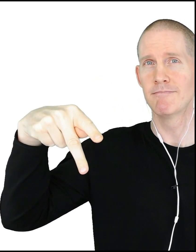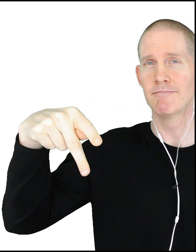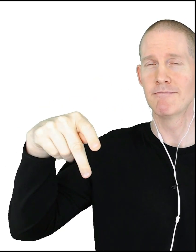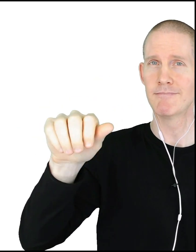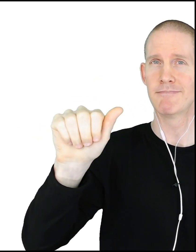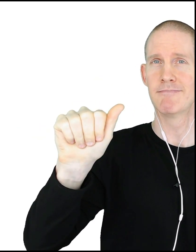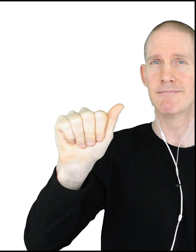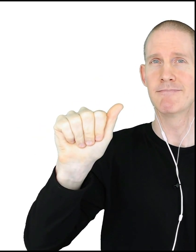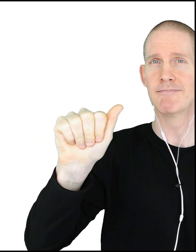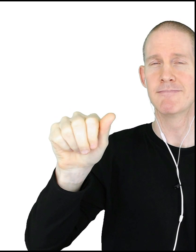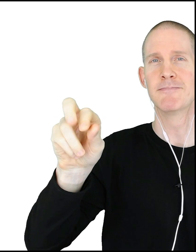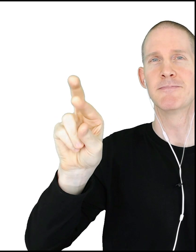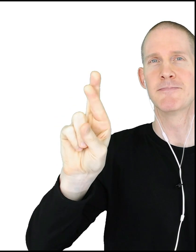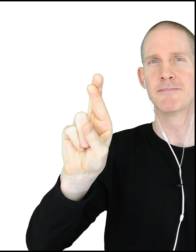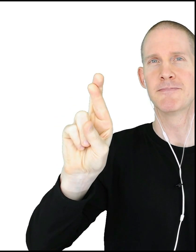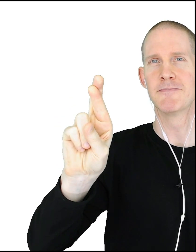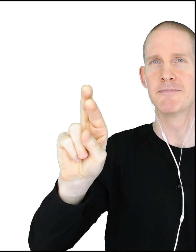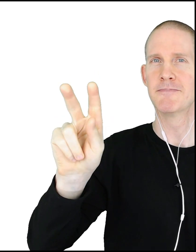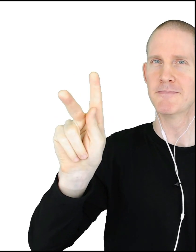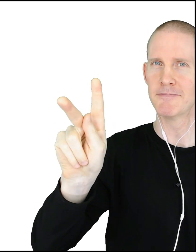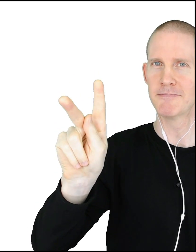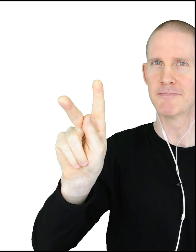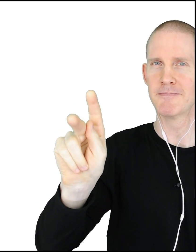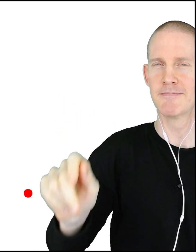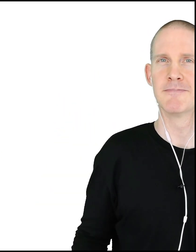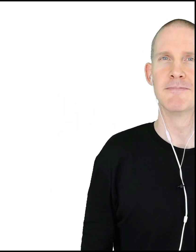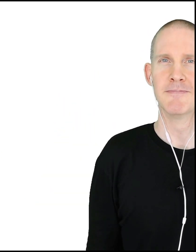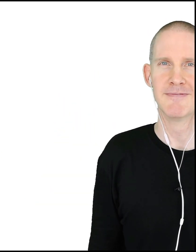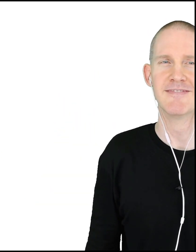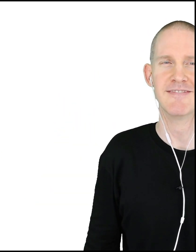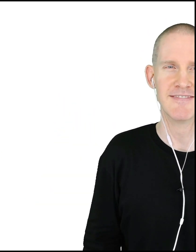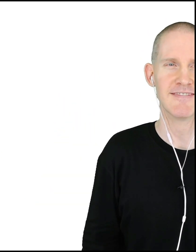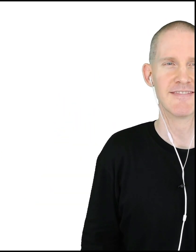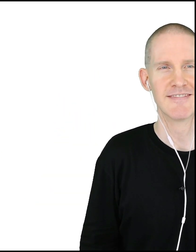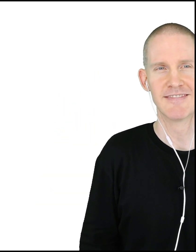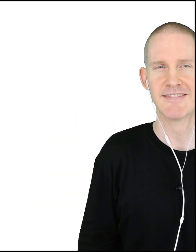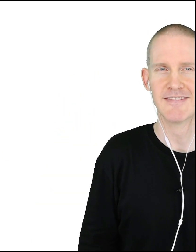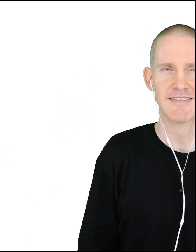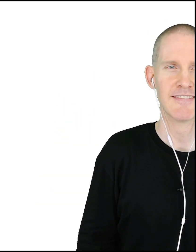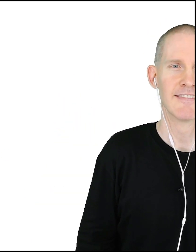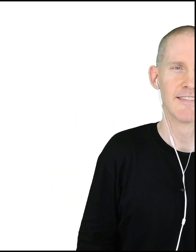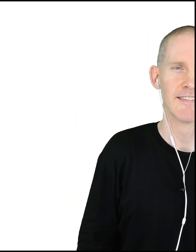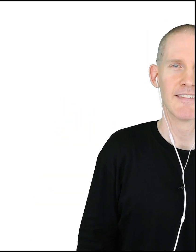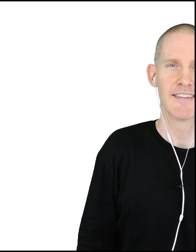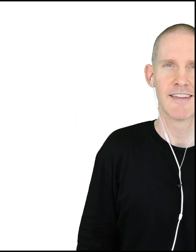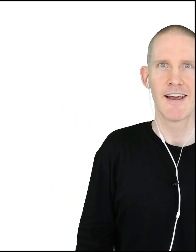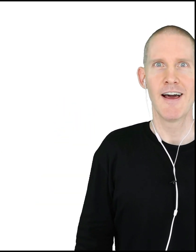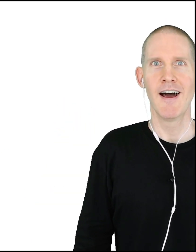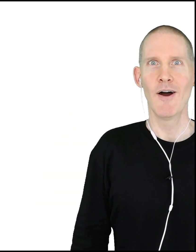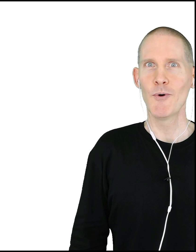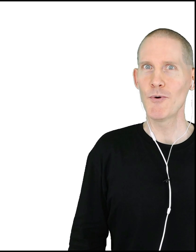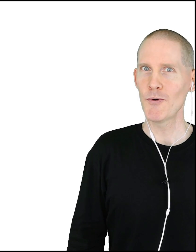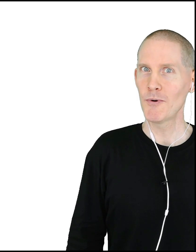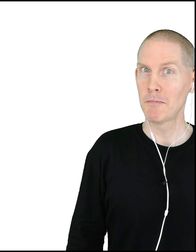gorko pokusa, da te barem nisam voljela. Bio si mi